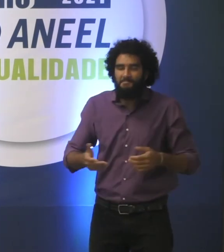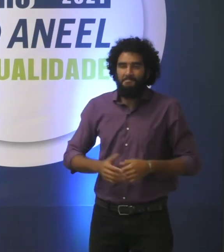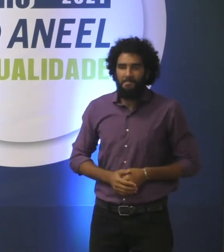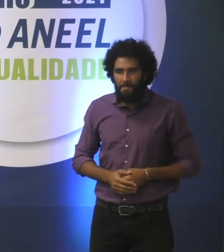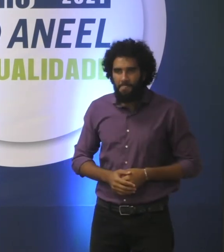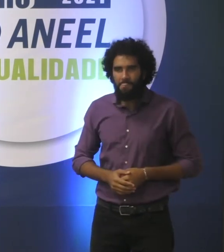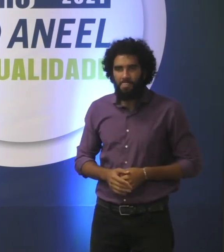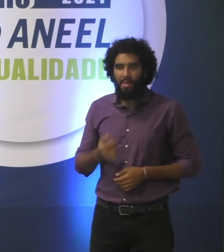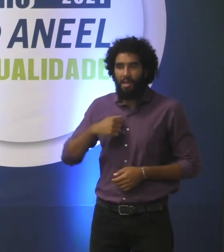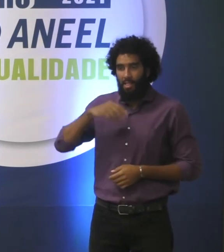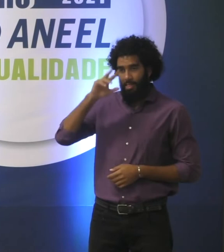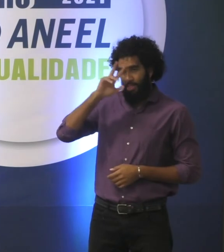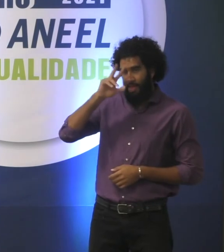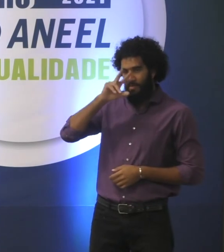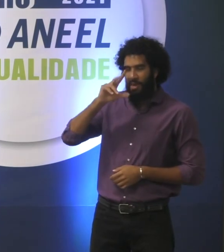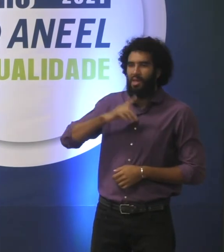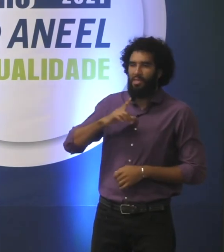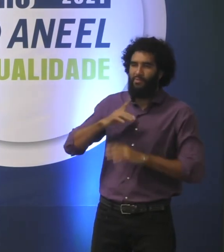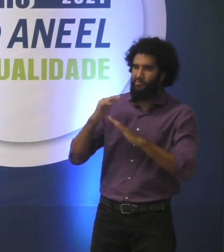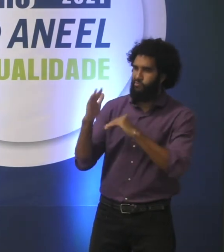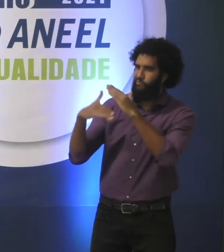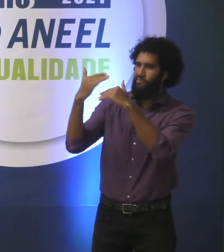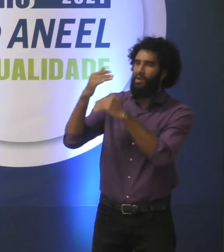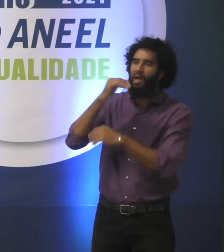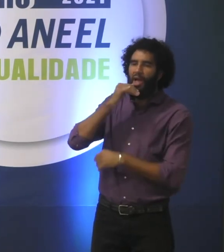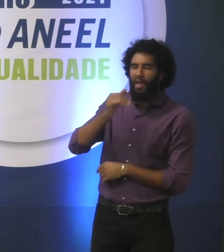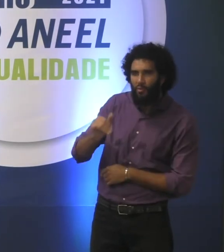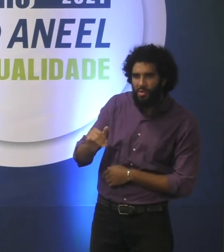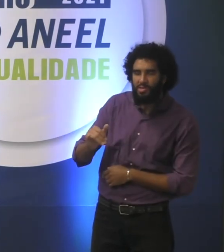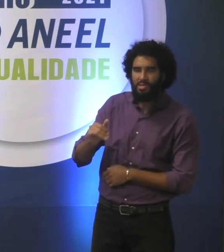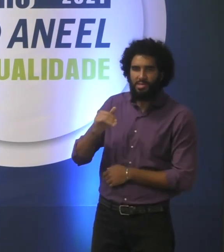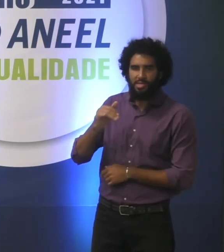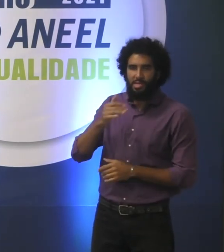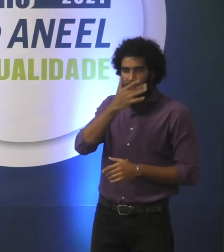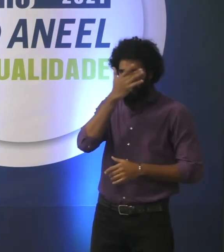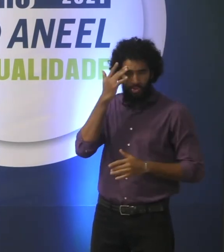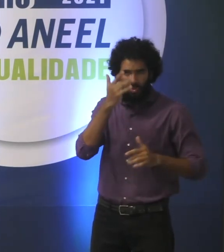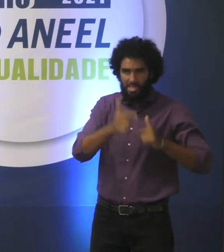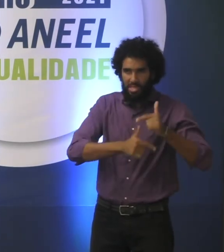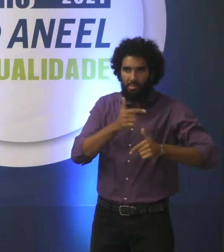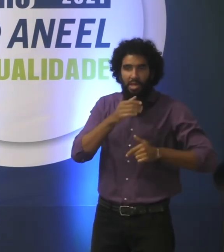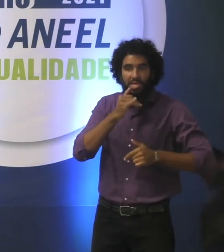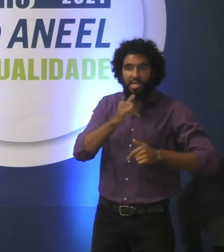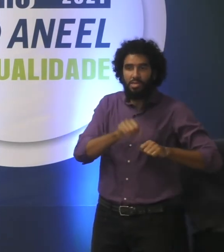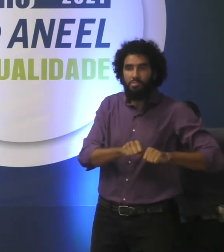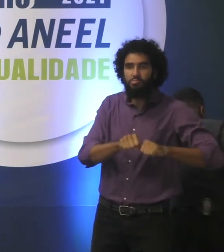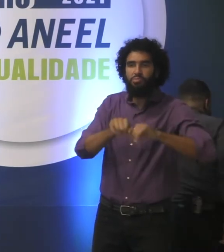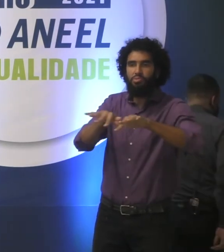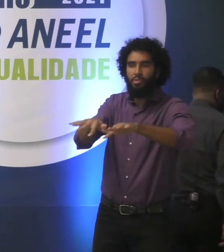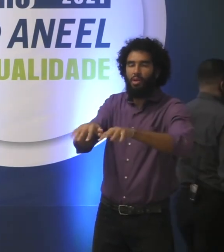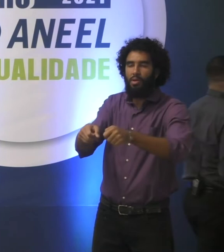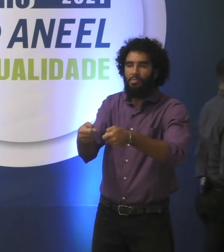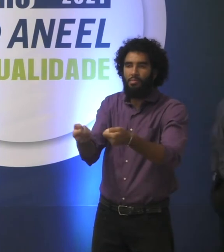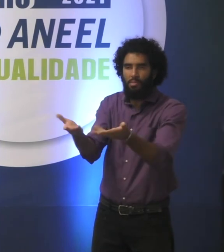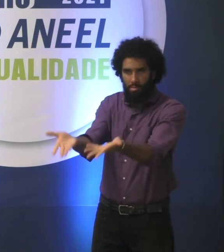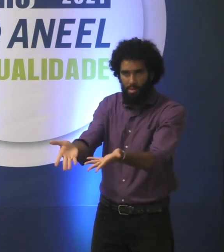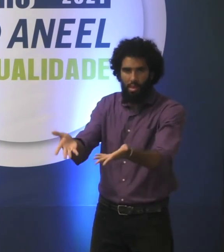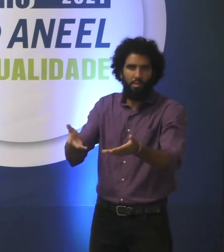meu reconhecimento da evolução dos prestadores de serviço de energia elétrica no Brasil. A evolução foi